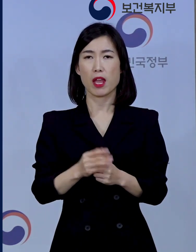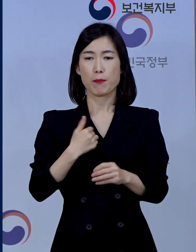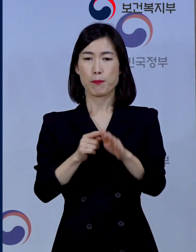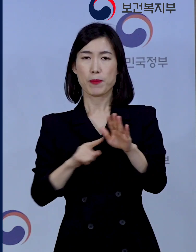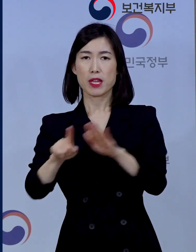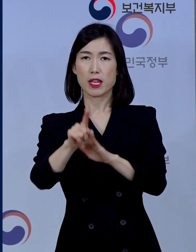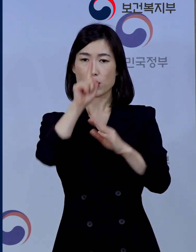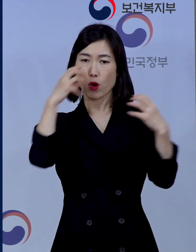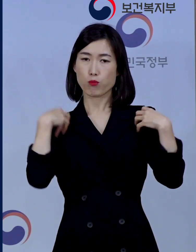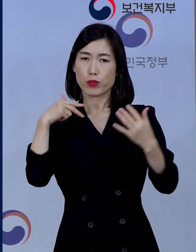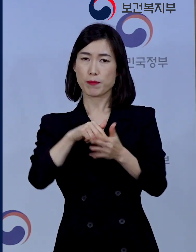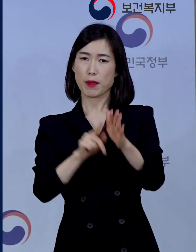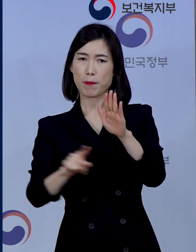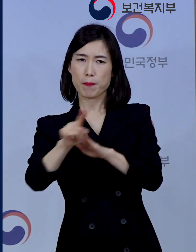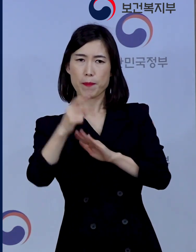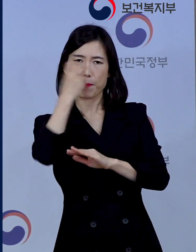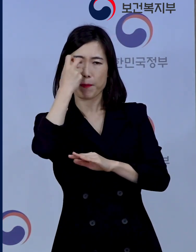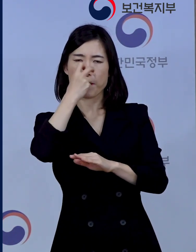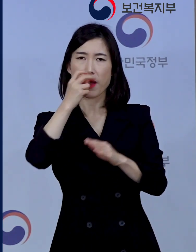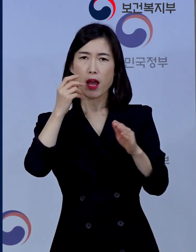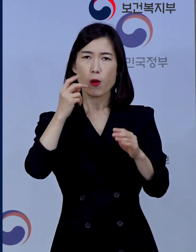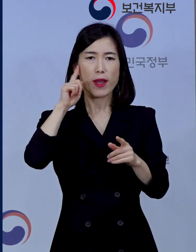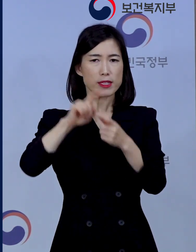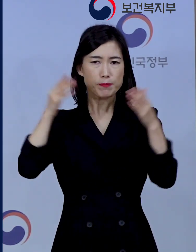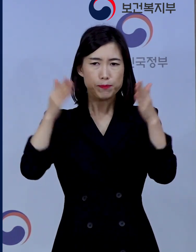차단이 어렵기 때문으로 분석됩니다.